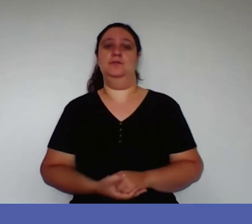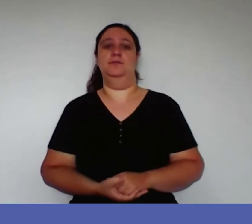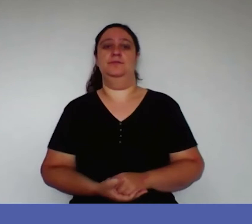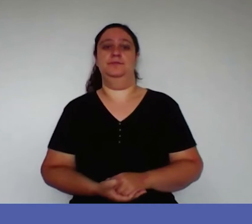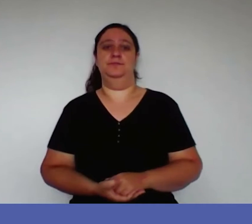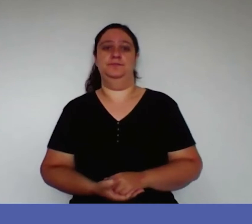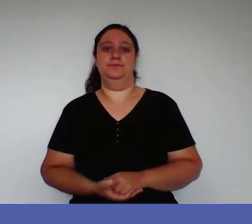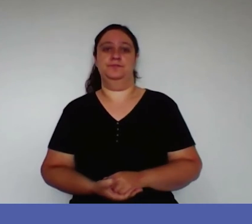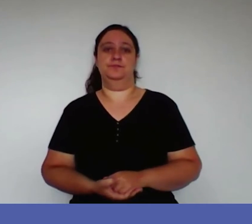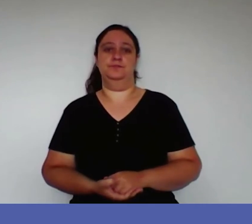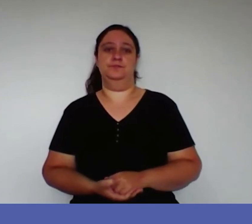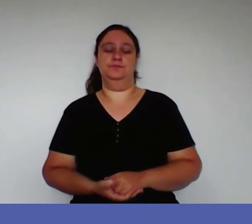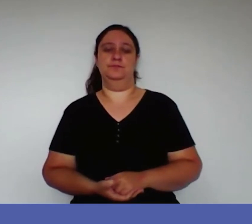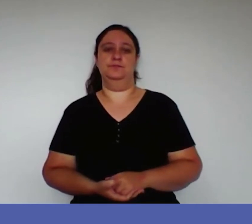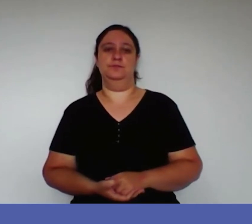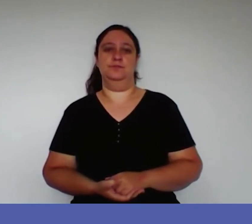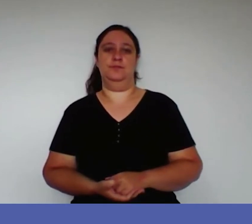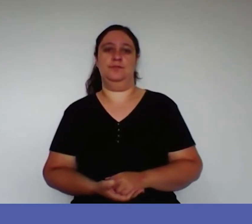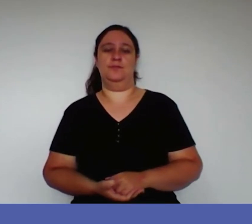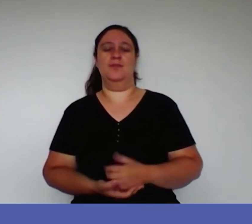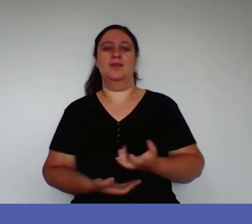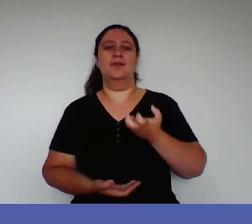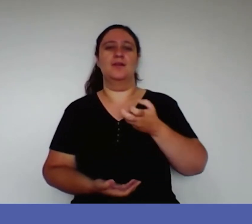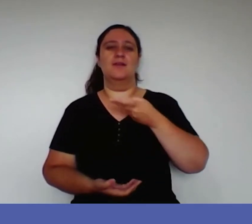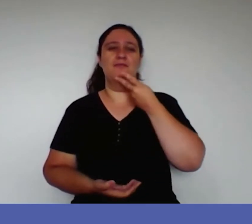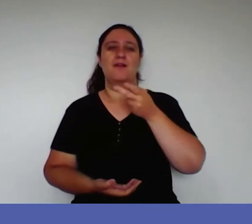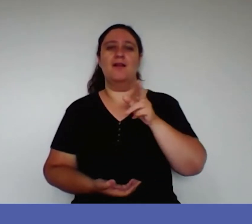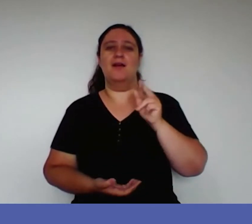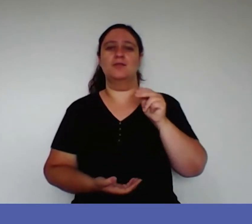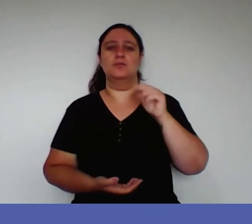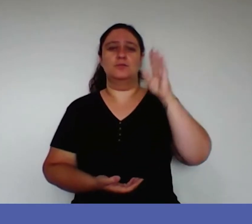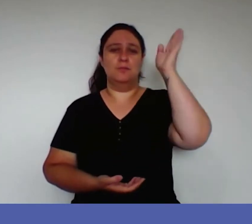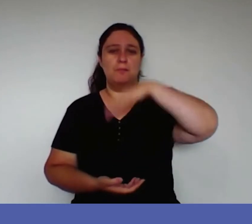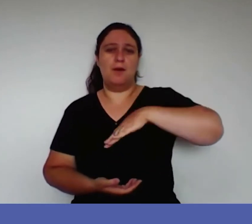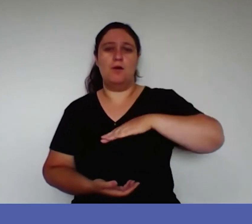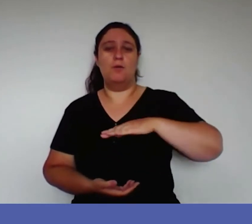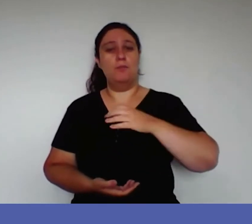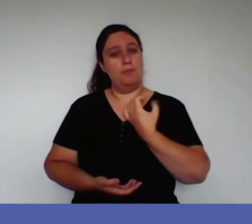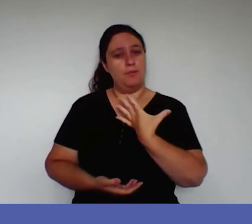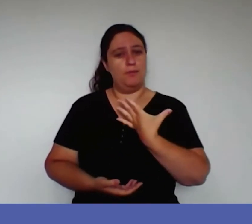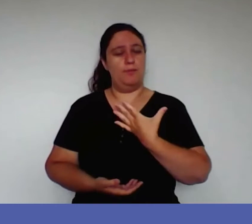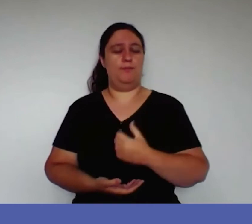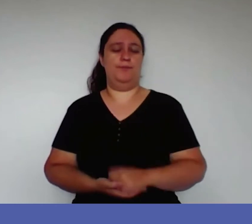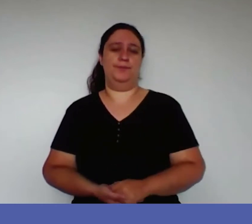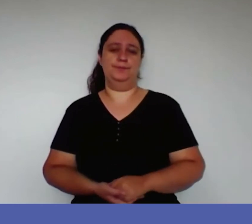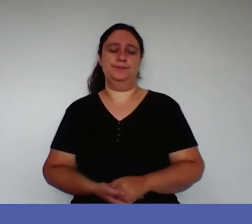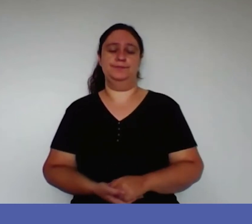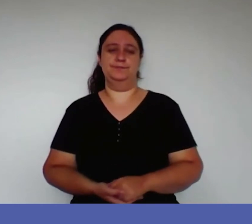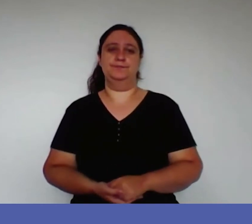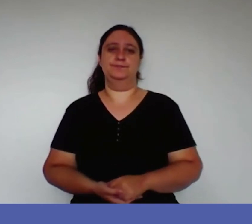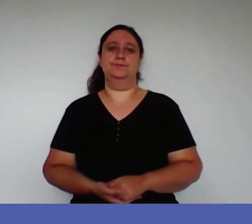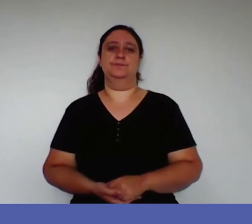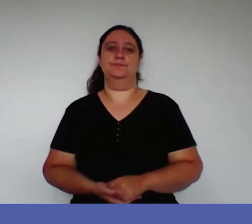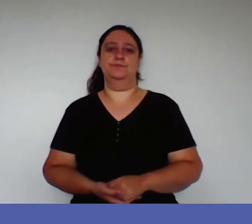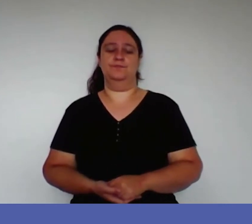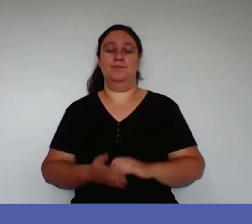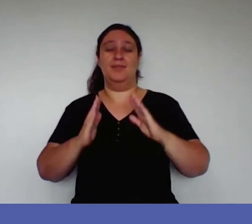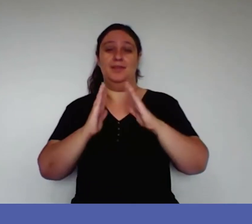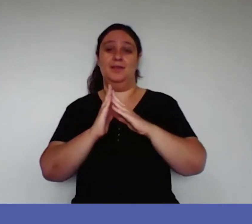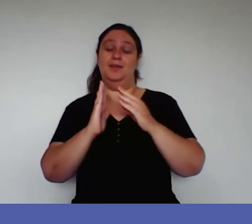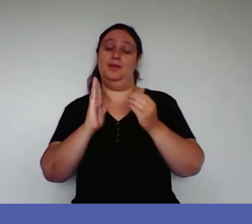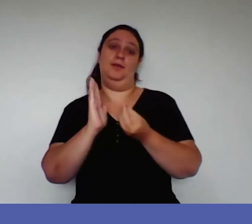Sabe, eu queria comentar um pouquinho sobre maus e bons. Irmãos, na igreja, no